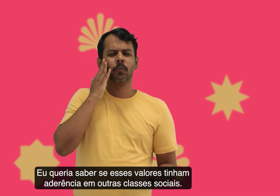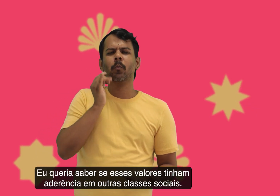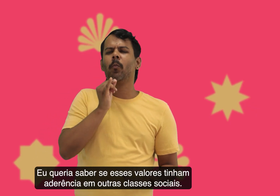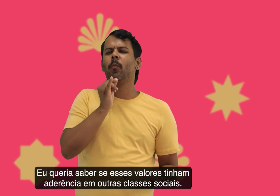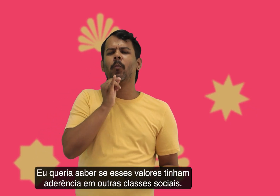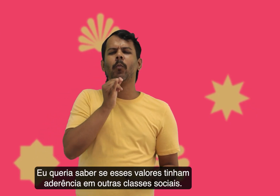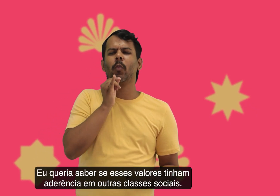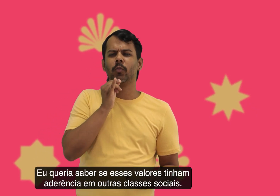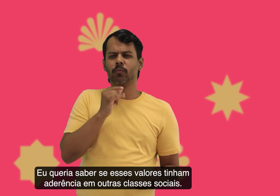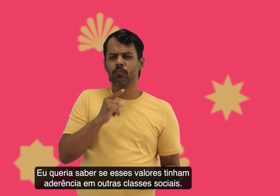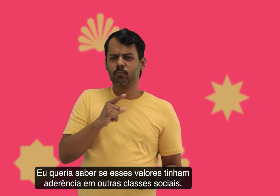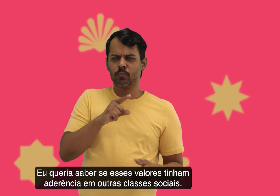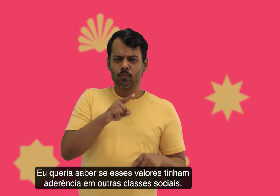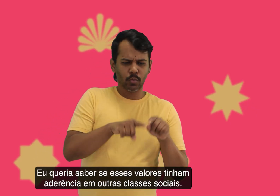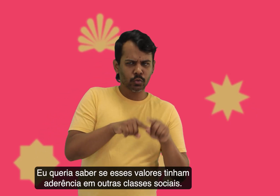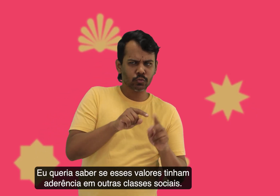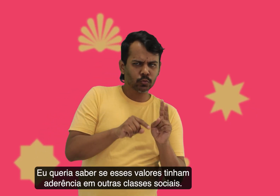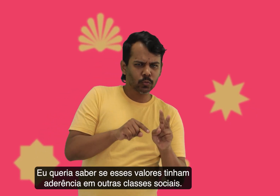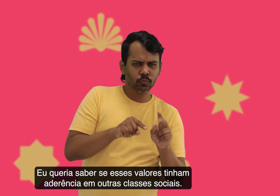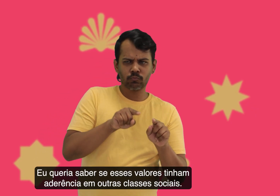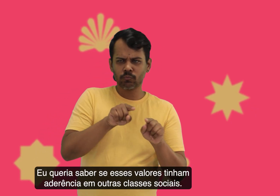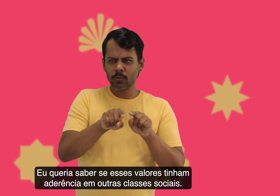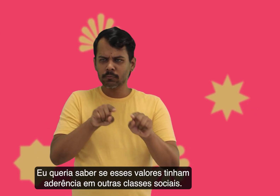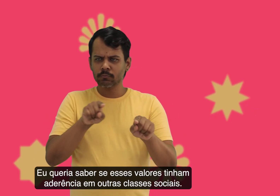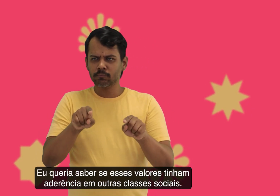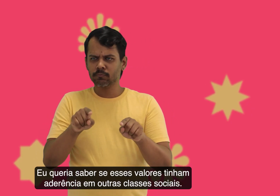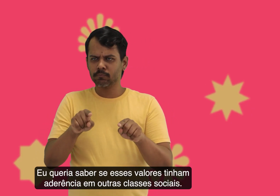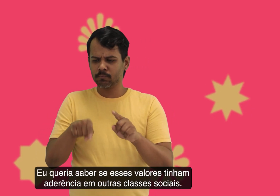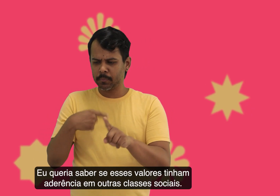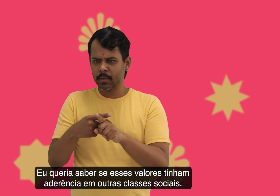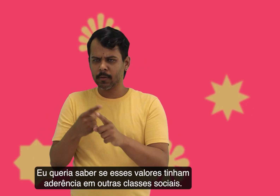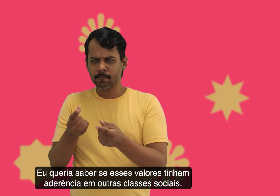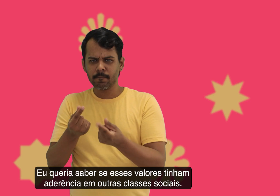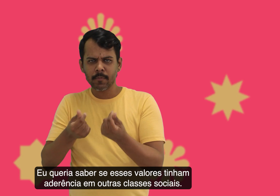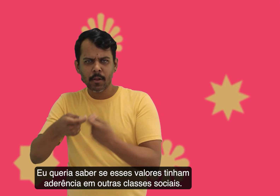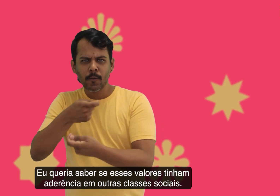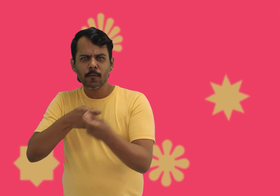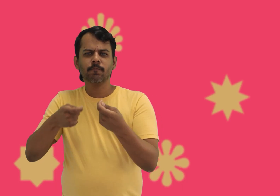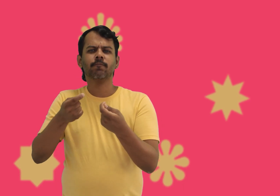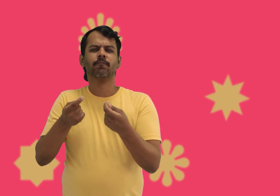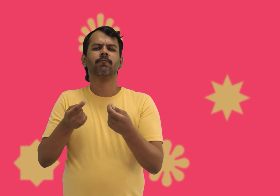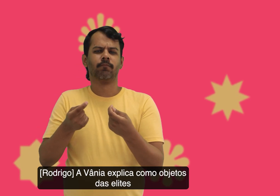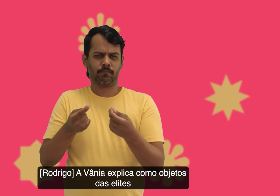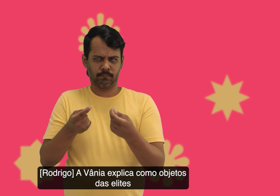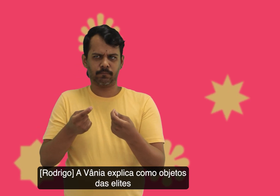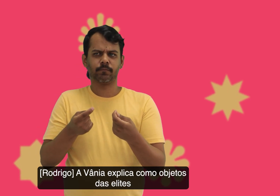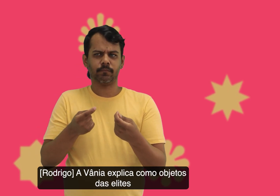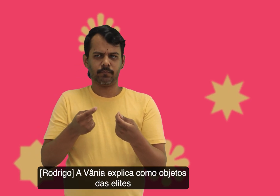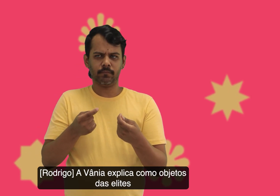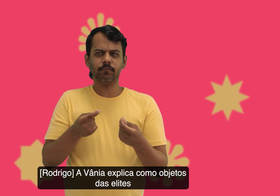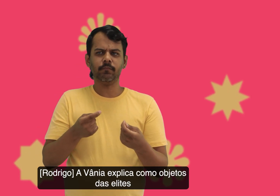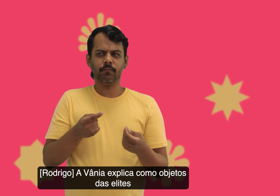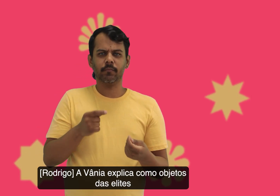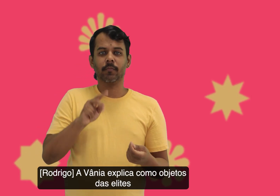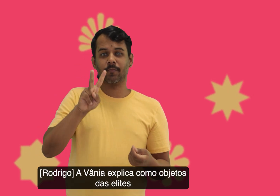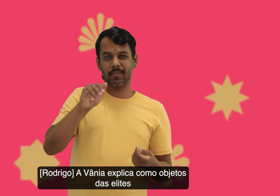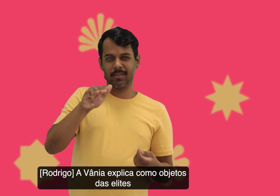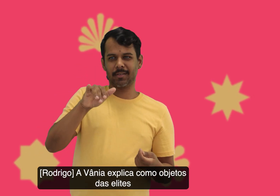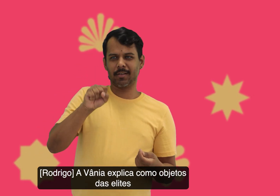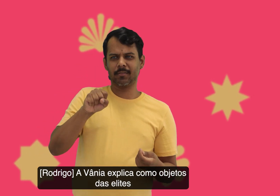esses valores tinham aderência em outras classes sociais. A Vânia explica como objetos das